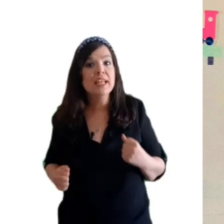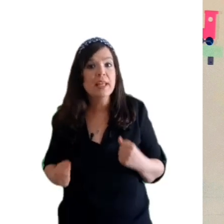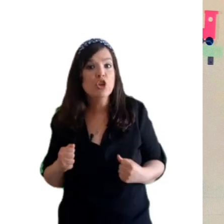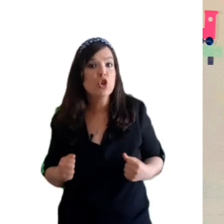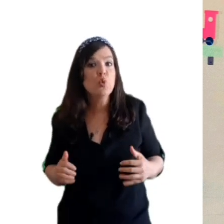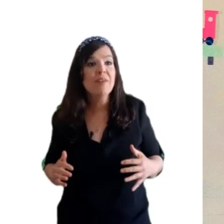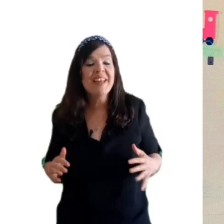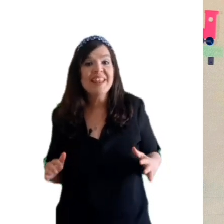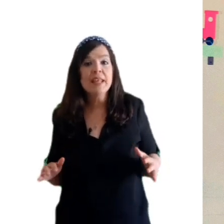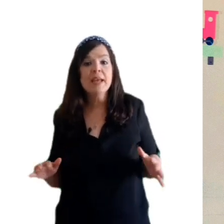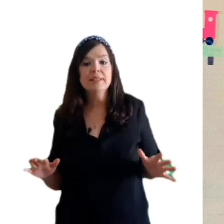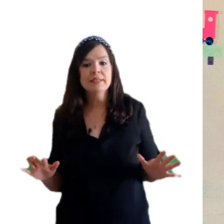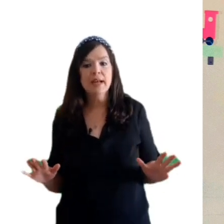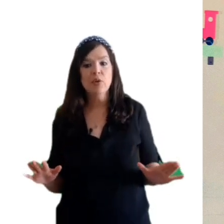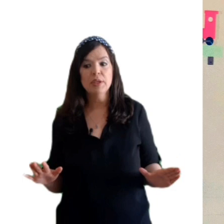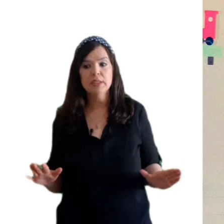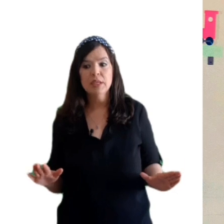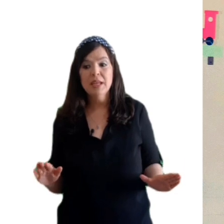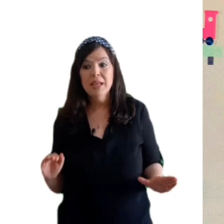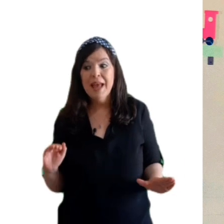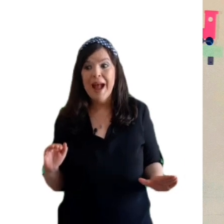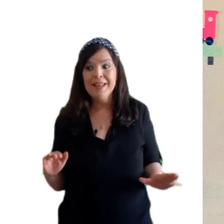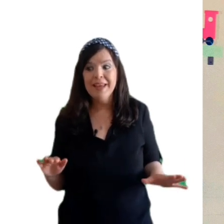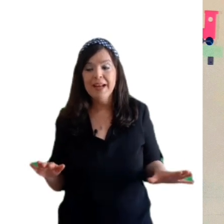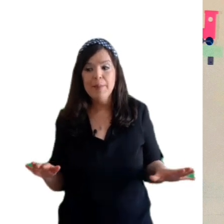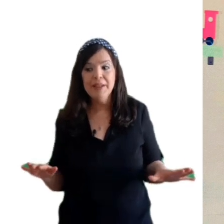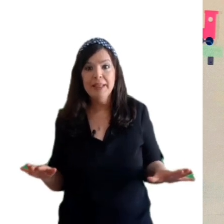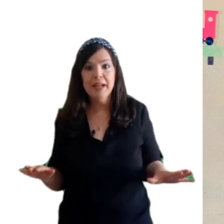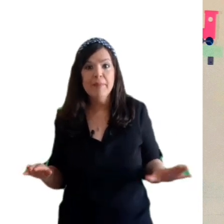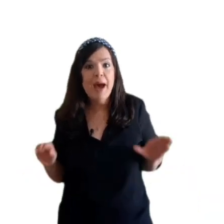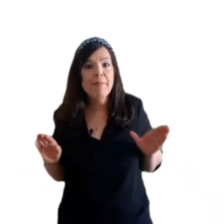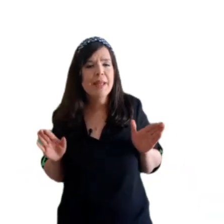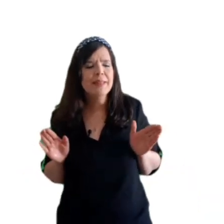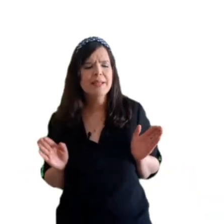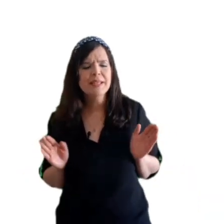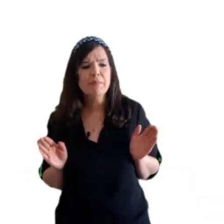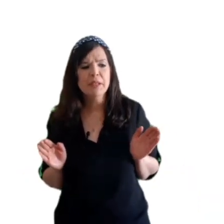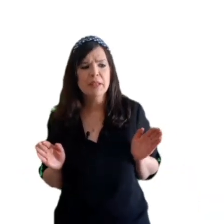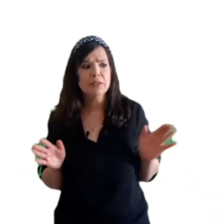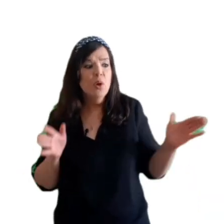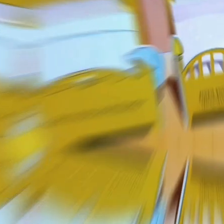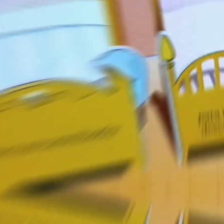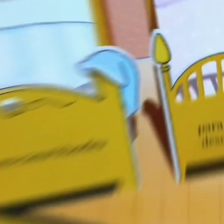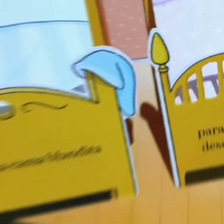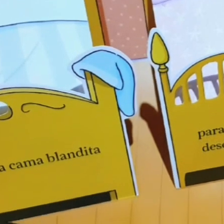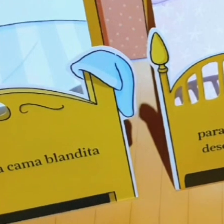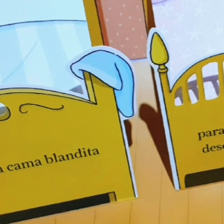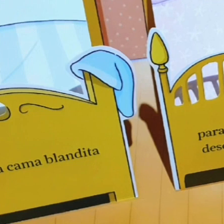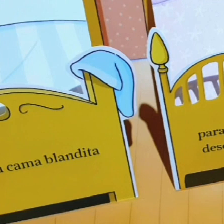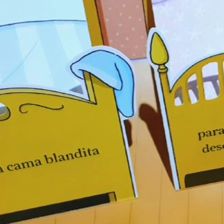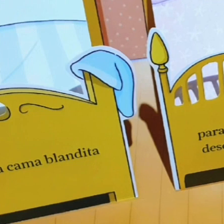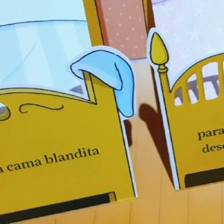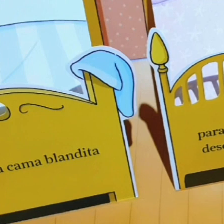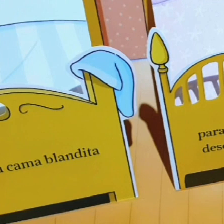6, 7, 8, 9, 10 escalones. Al llegar a la parte de arriba había tres camitas, una grande,